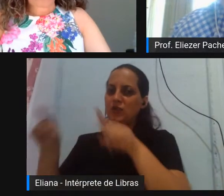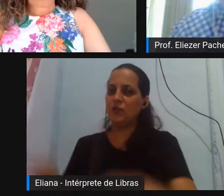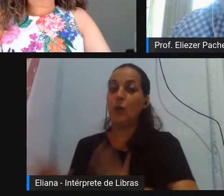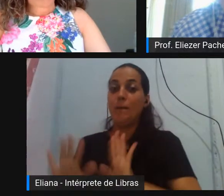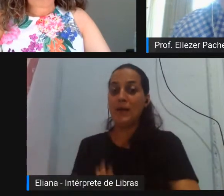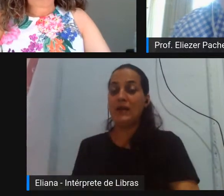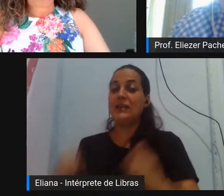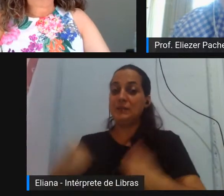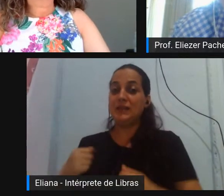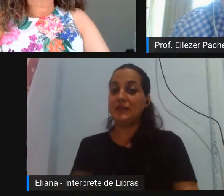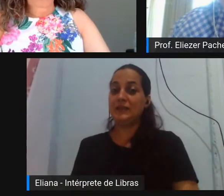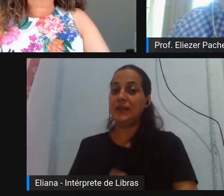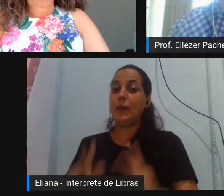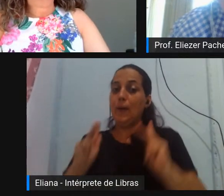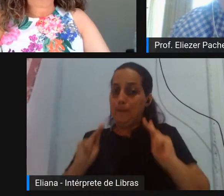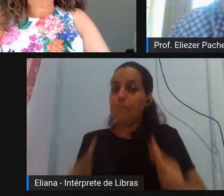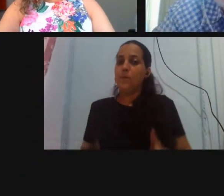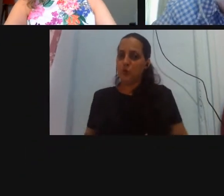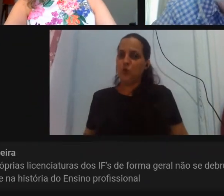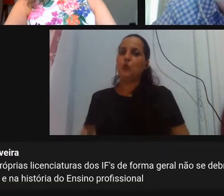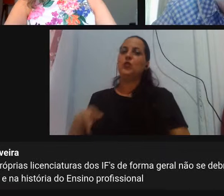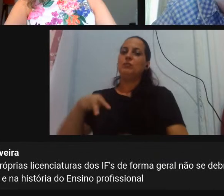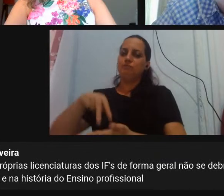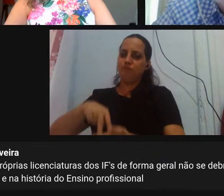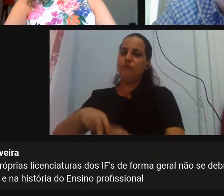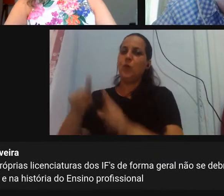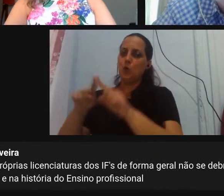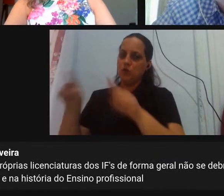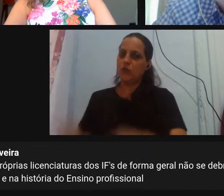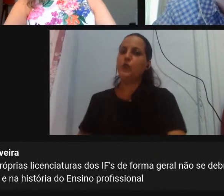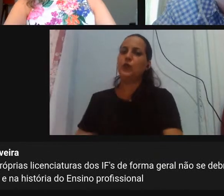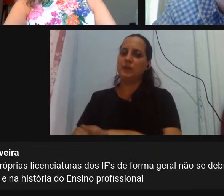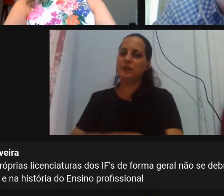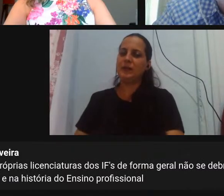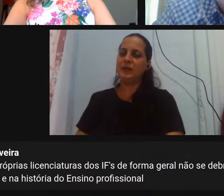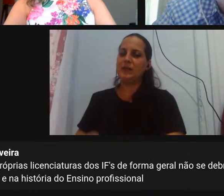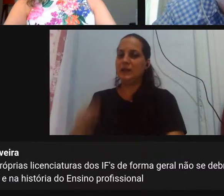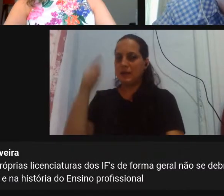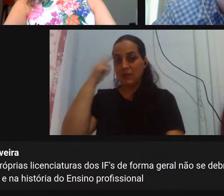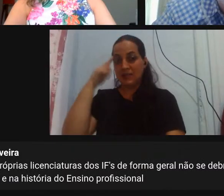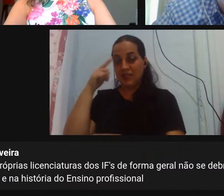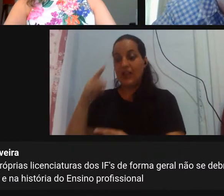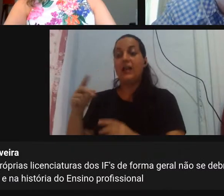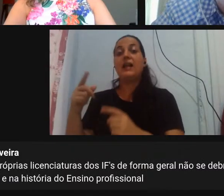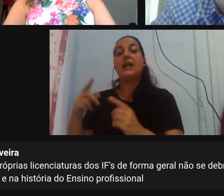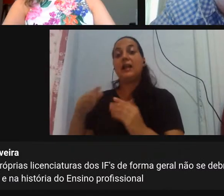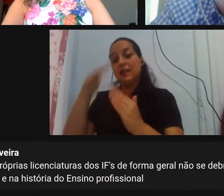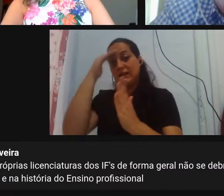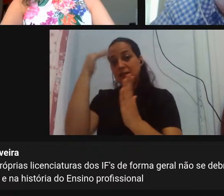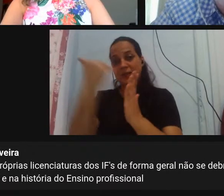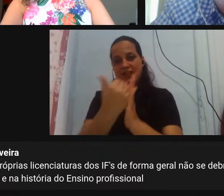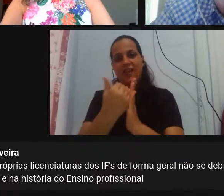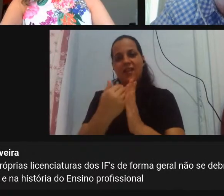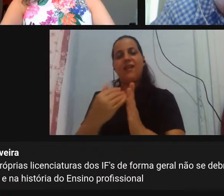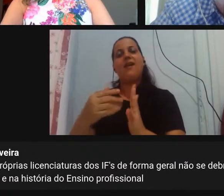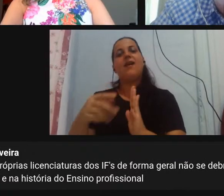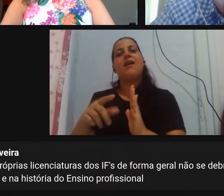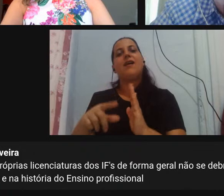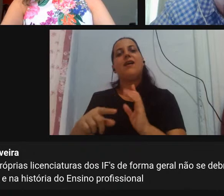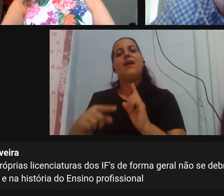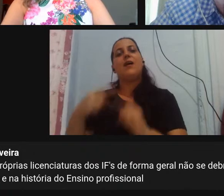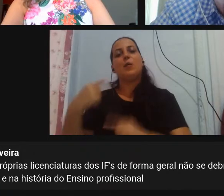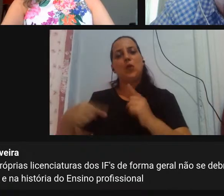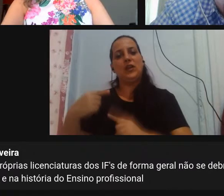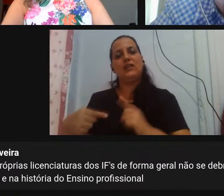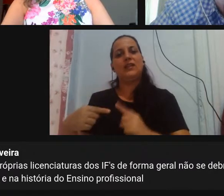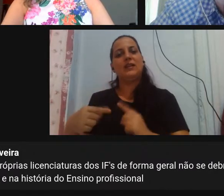político-pedagógica coerente com os princípios dos institutos federais, e isso depende da formação que eles recebam do próprio